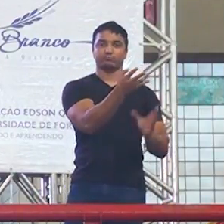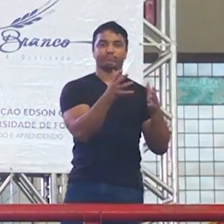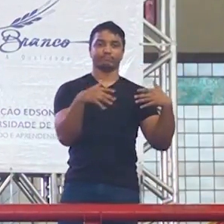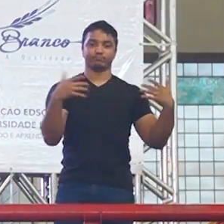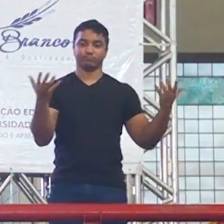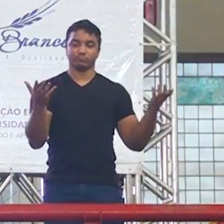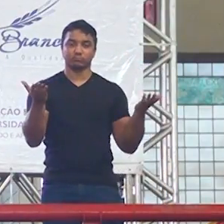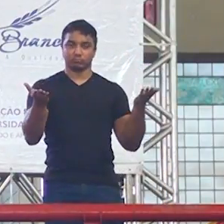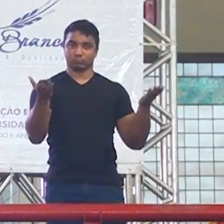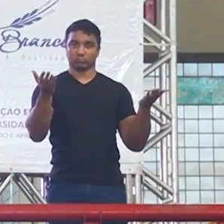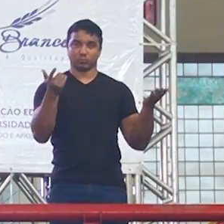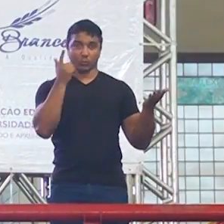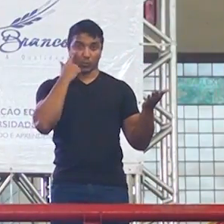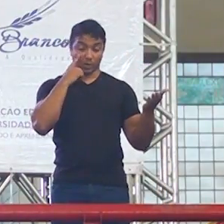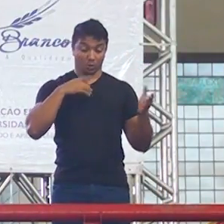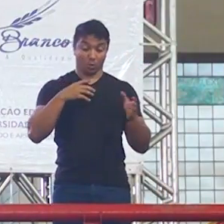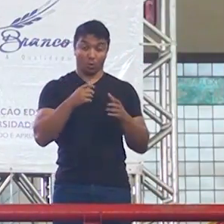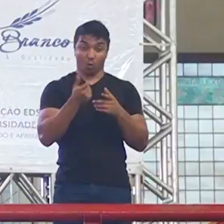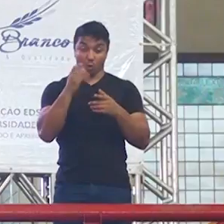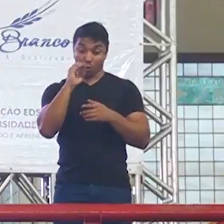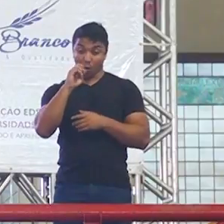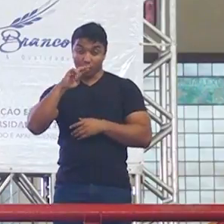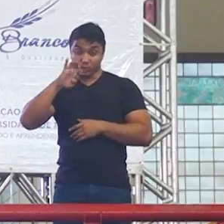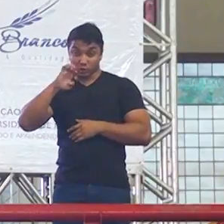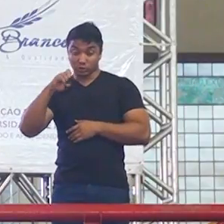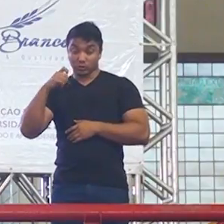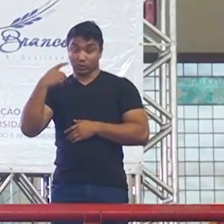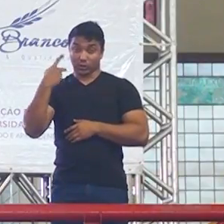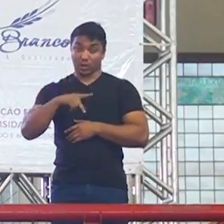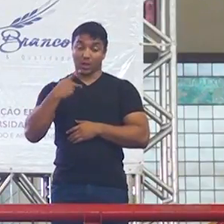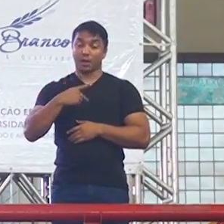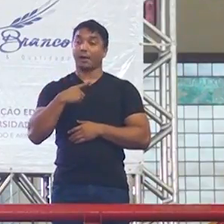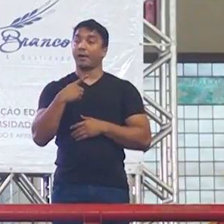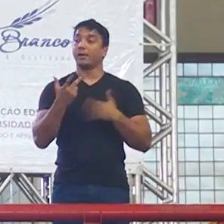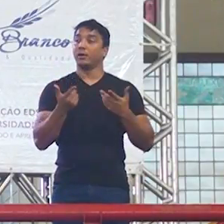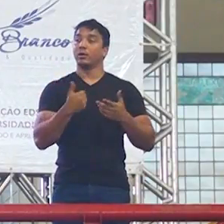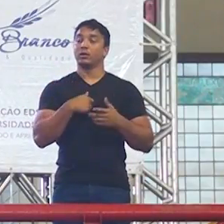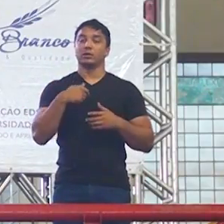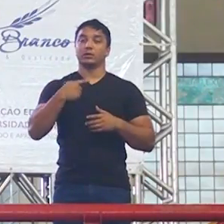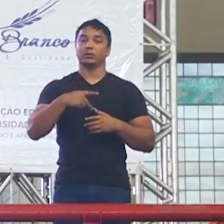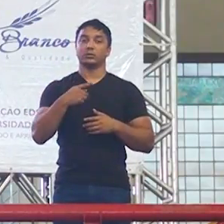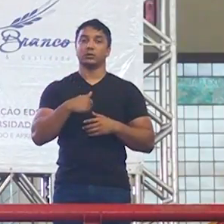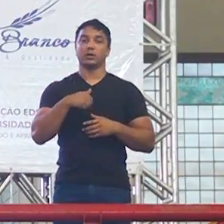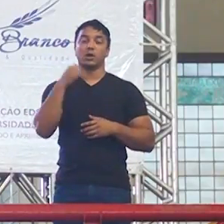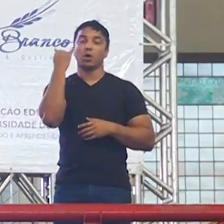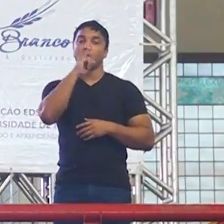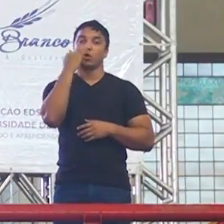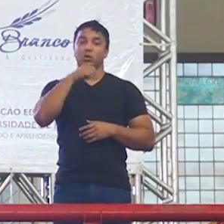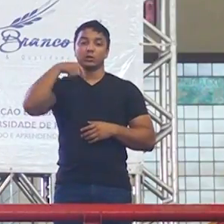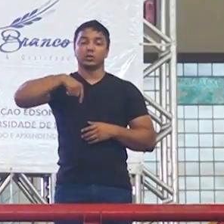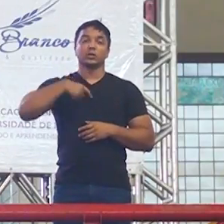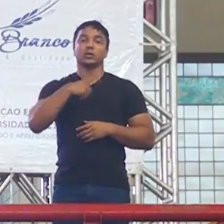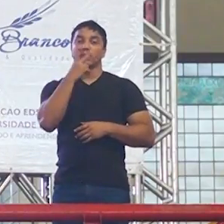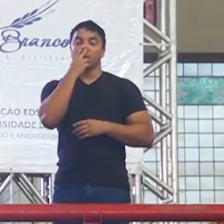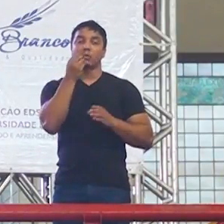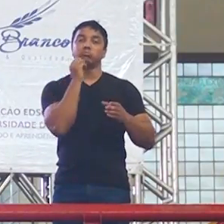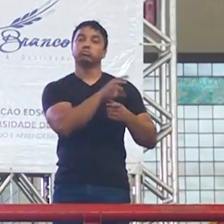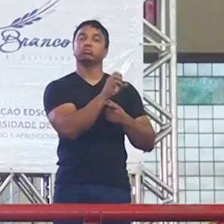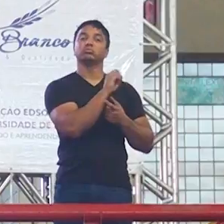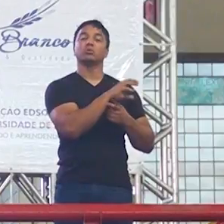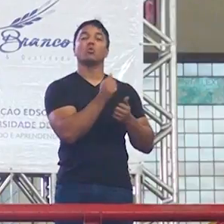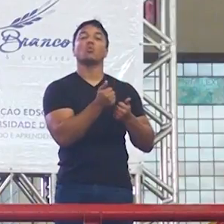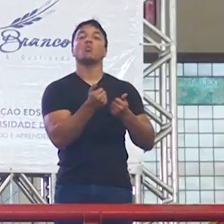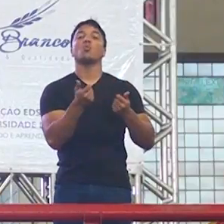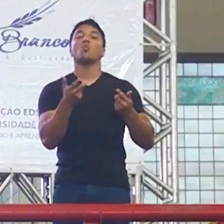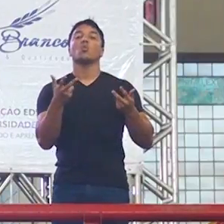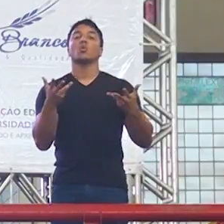Quanto de corrente a nossa operadora aqui de energia está mandando para